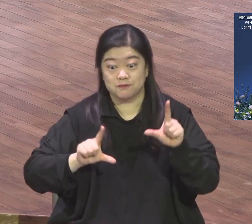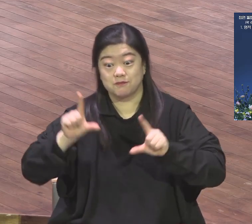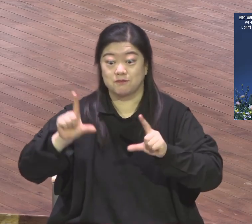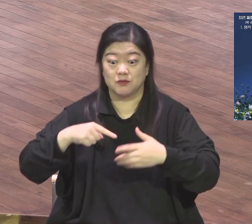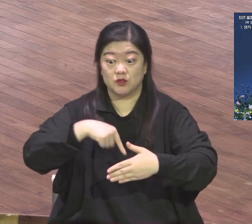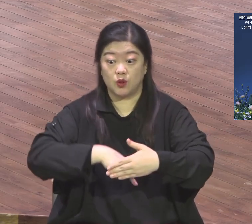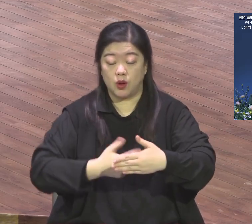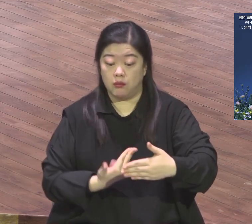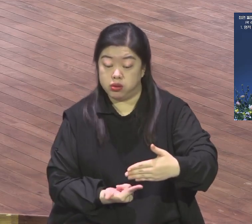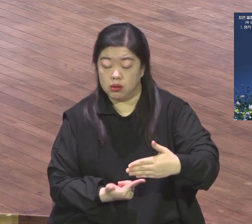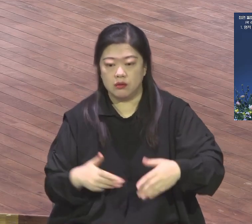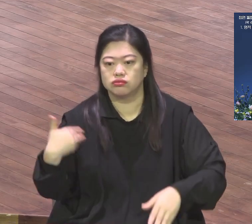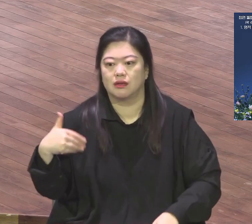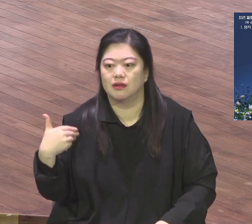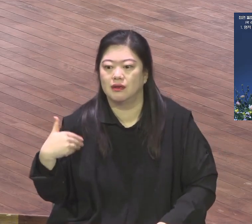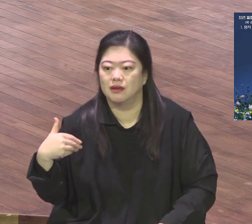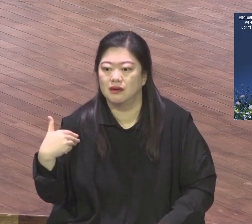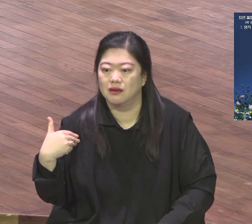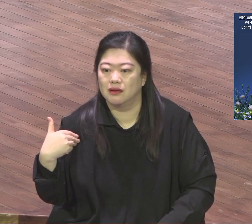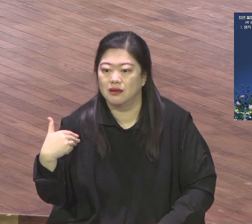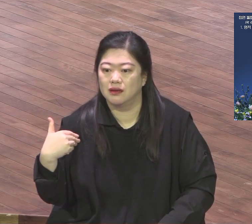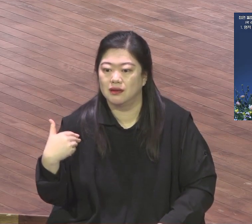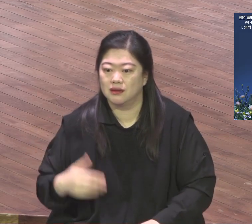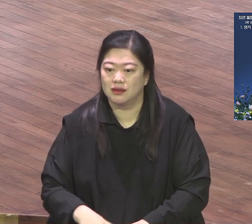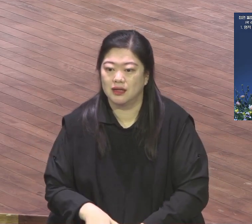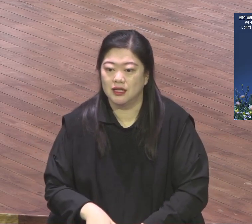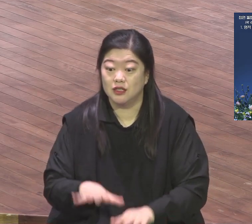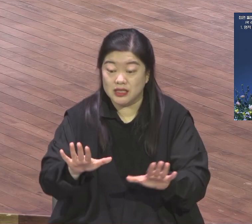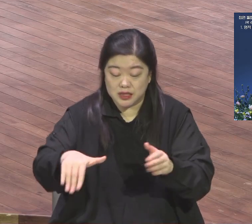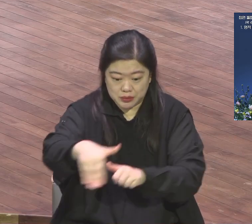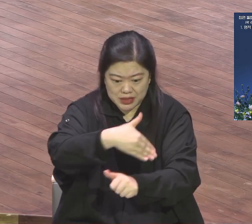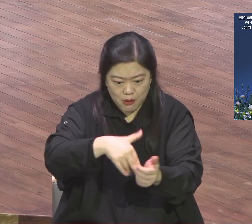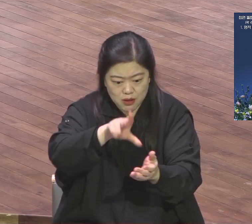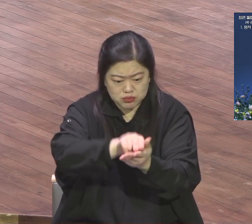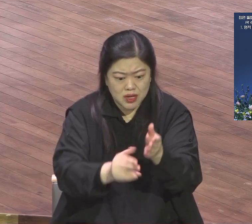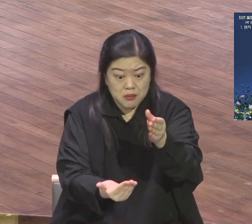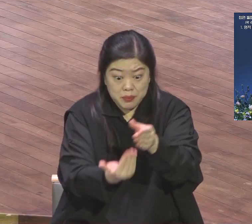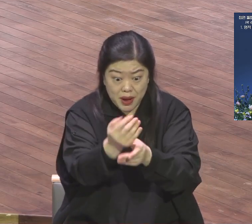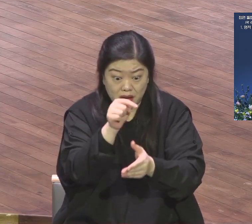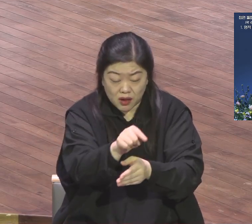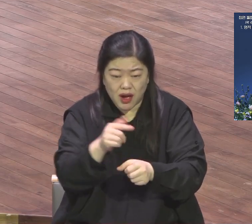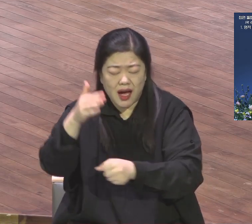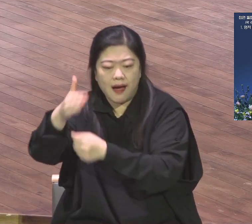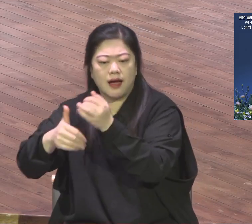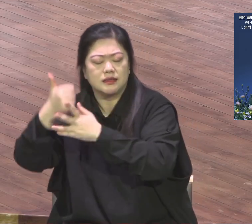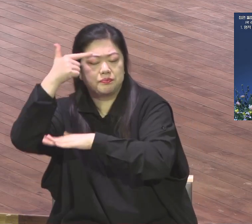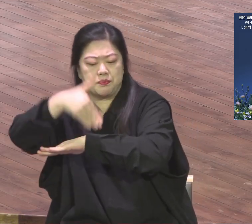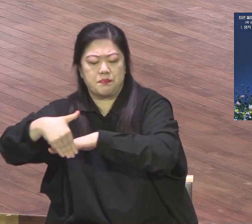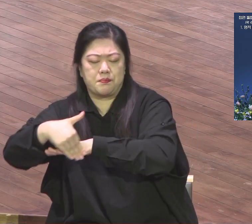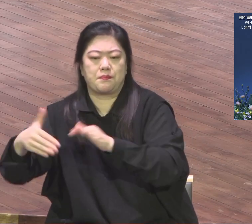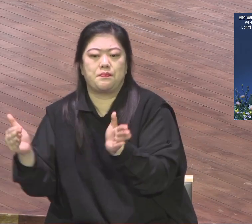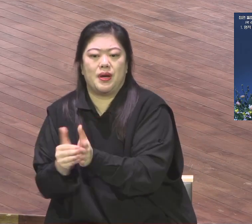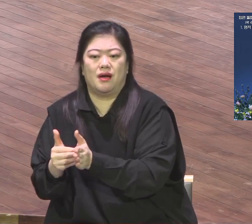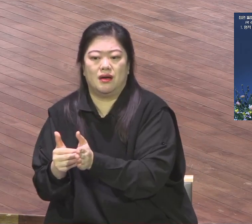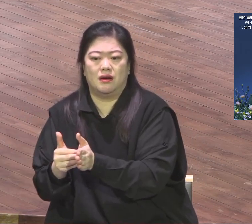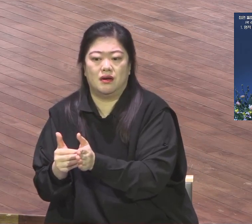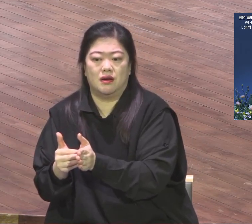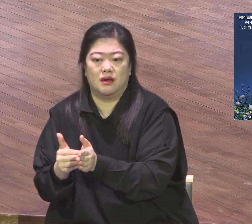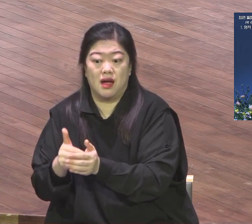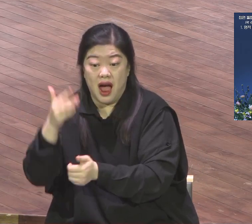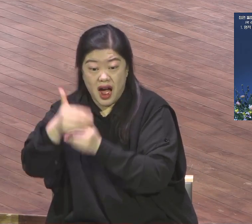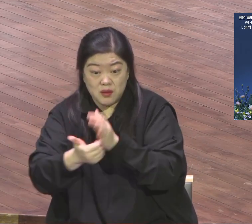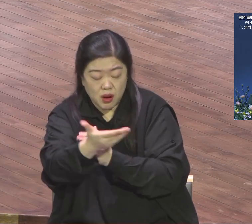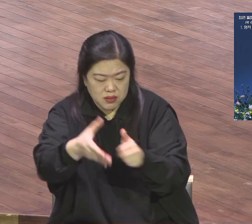거예요. 좀 우리에게는 전부 테스트입니다. 아멘. 네 믿음이 진짜 있냐? 너 성교에 대한 믿음